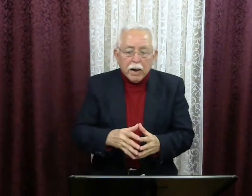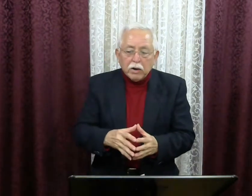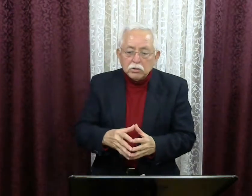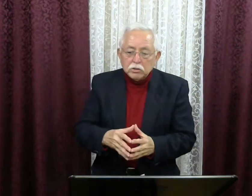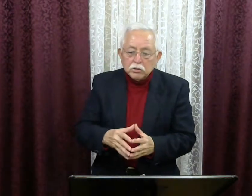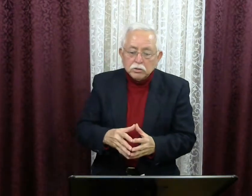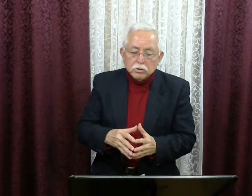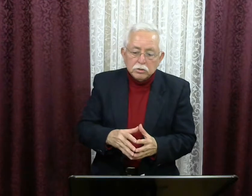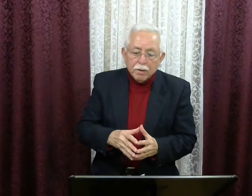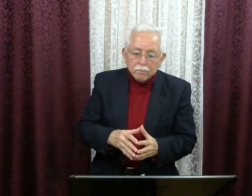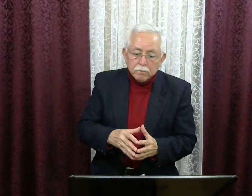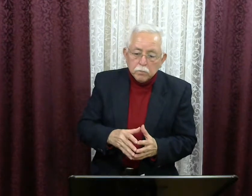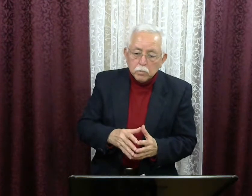hermanos.